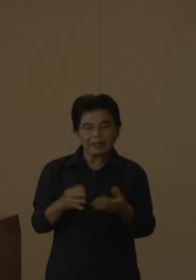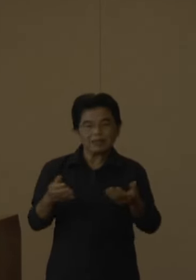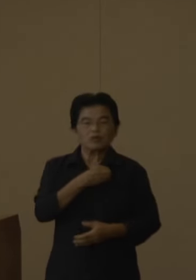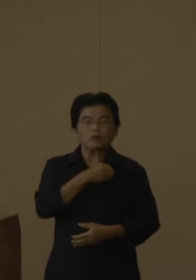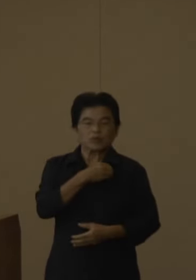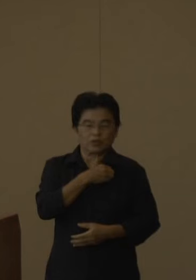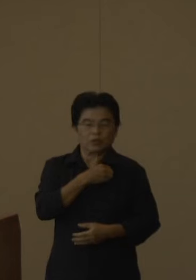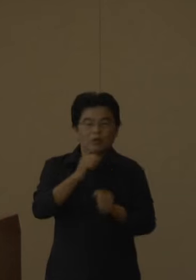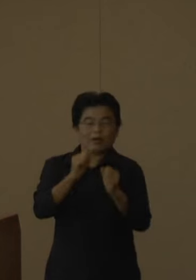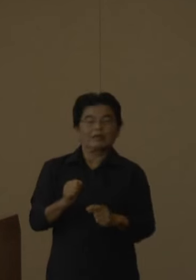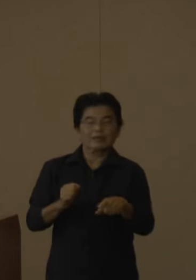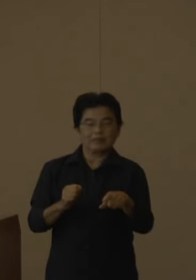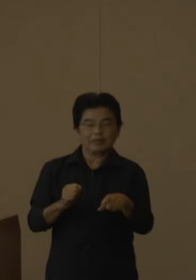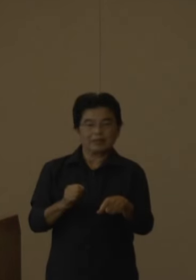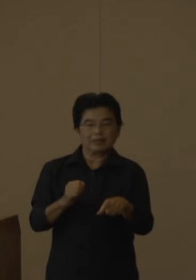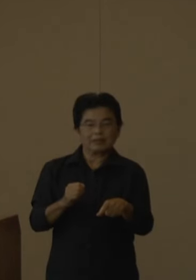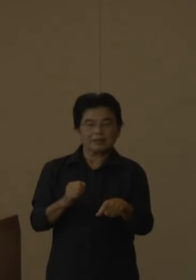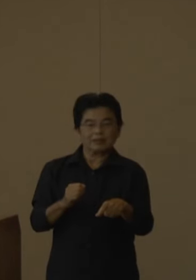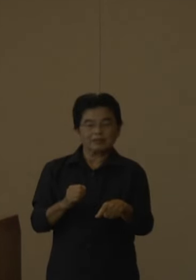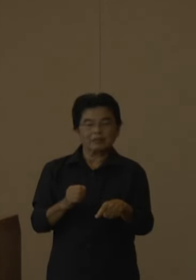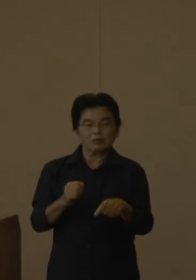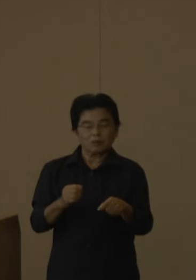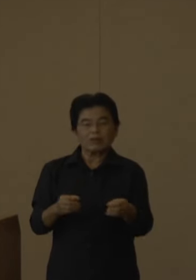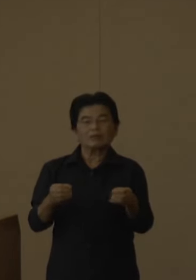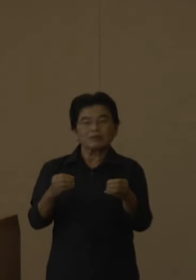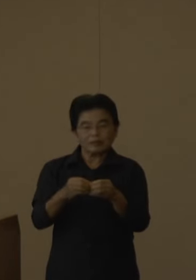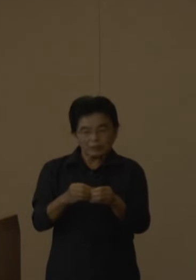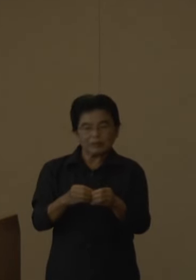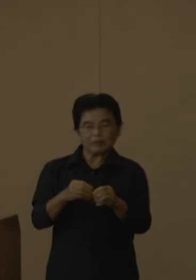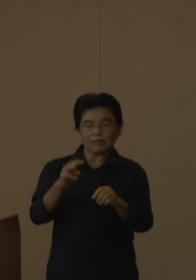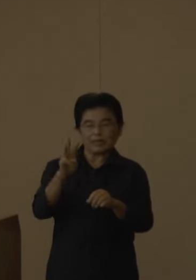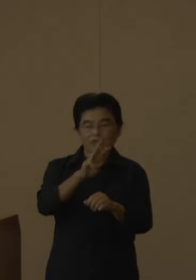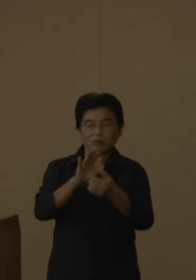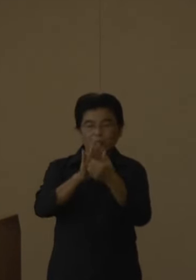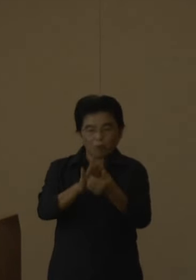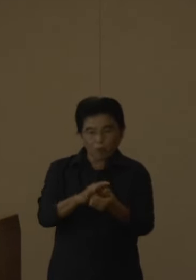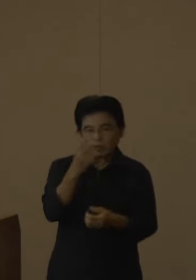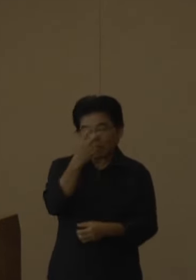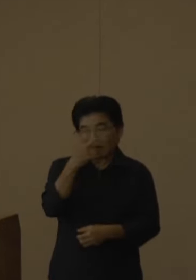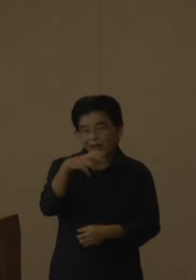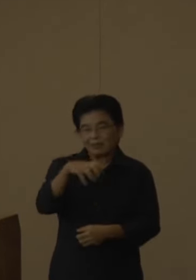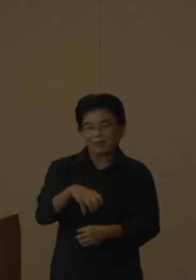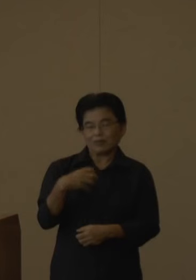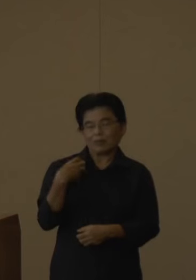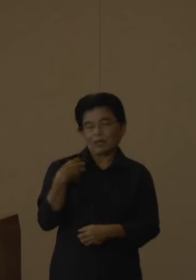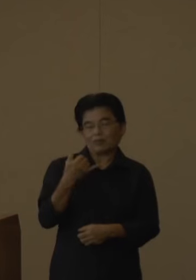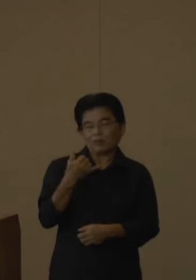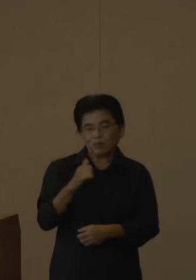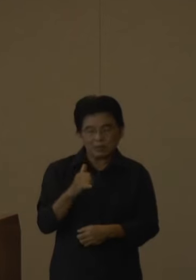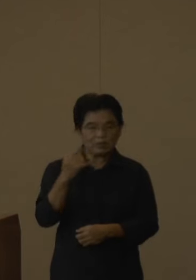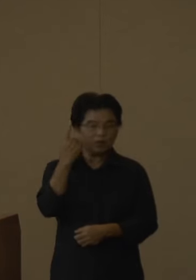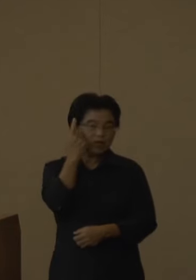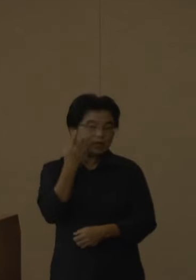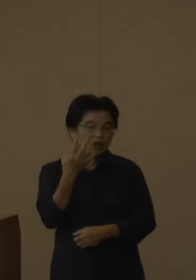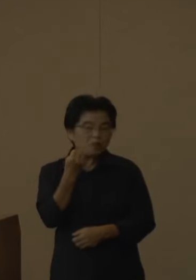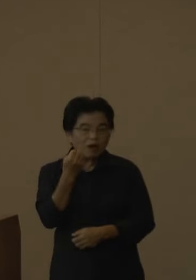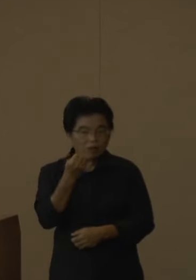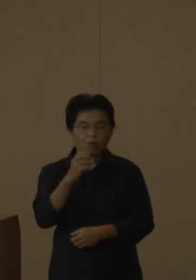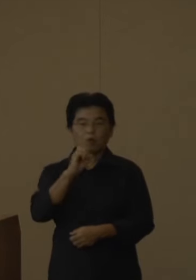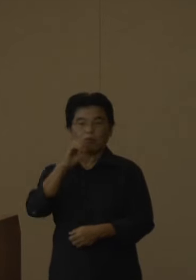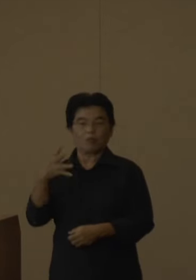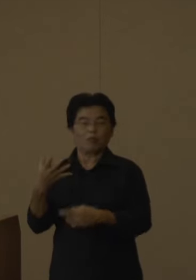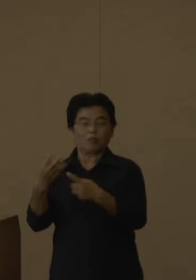。で同時に防災危機管理課と、そして防災危機管理担当者の携帯の番号もお伝えはしてあ